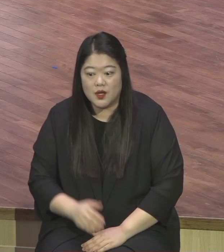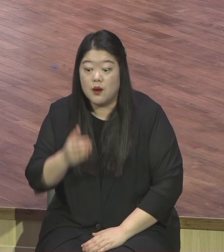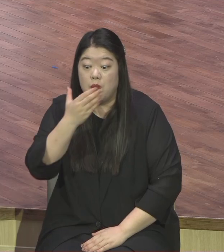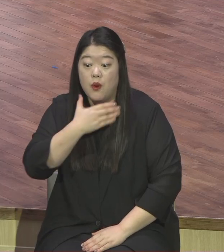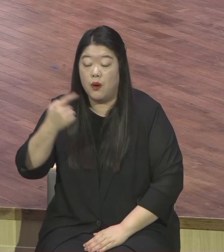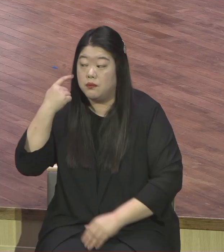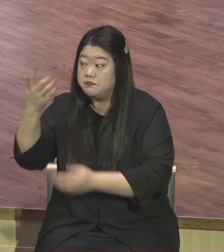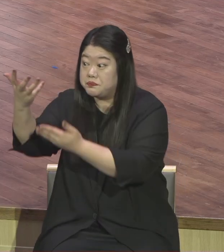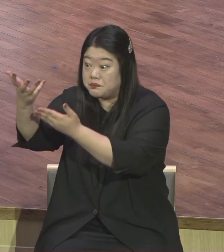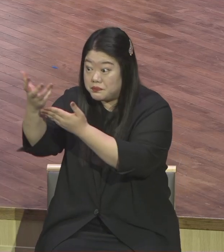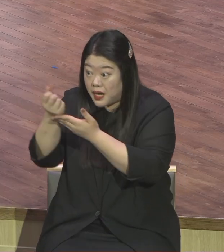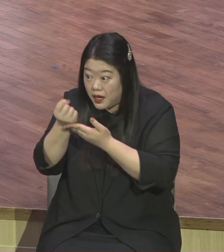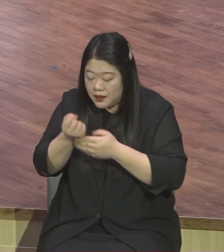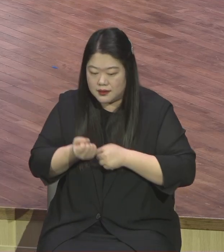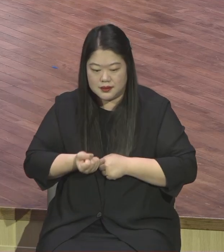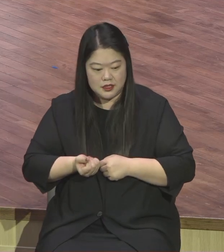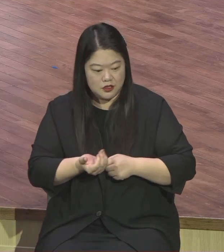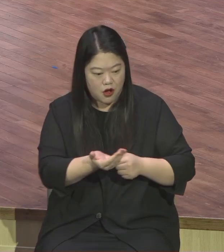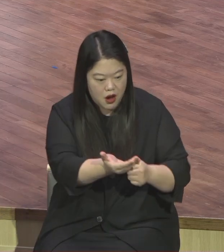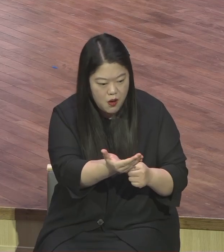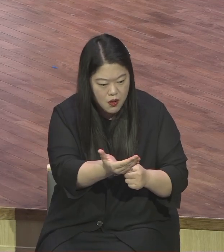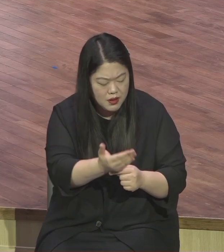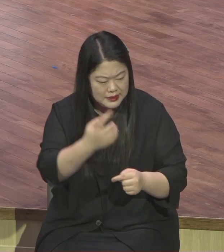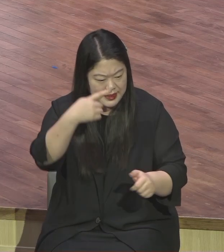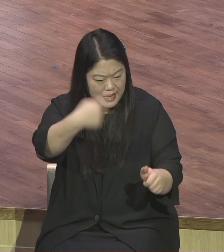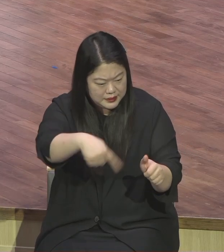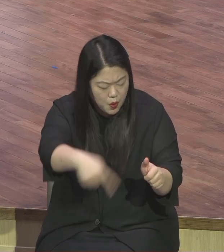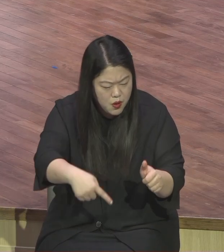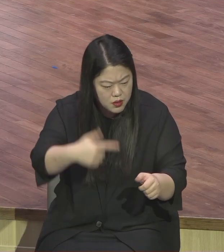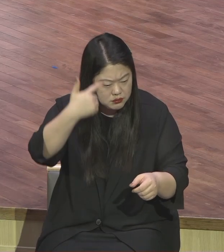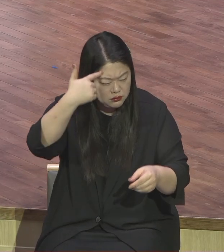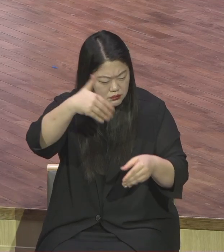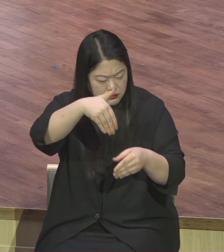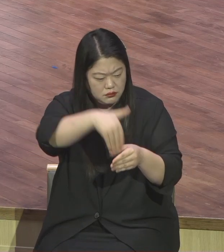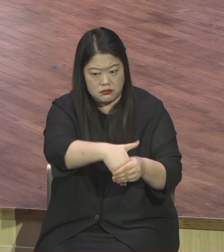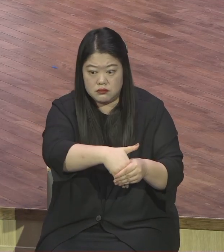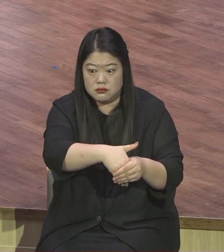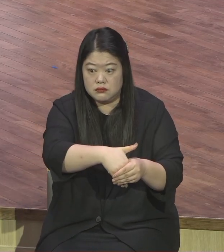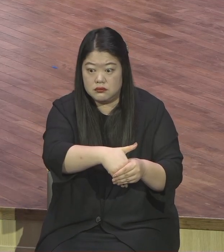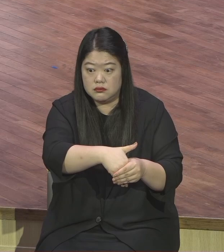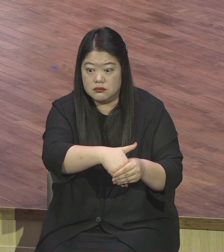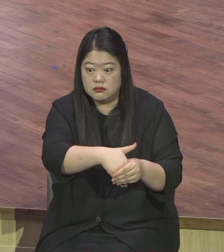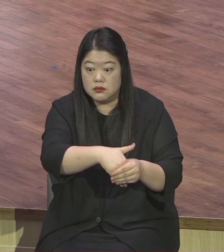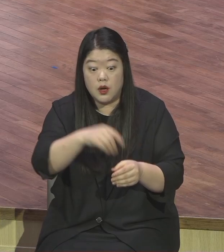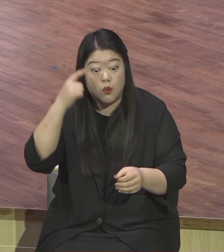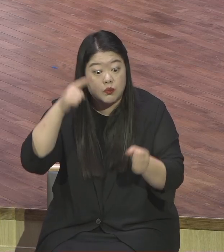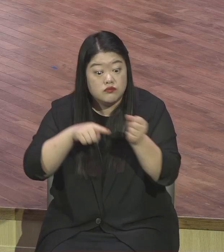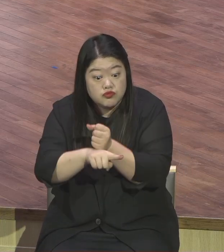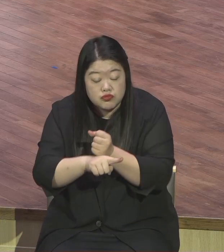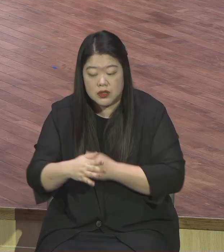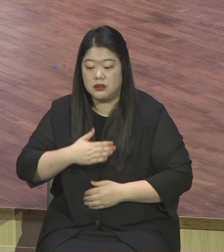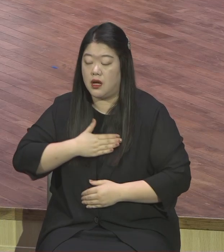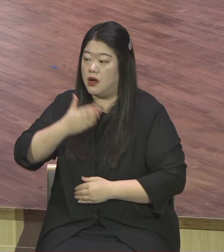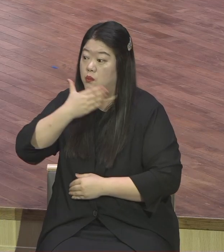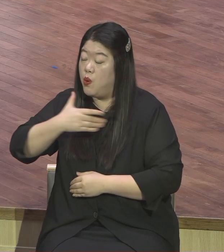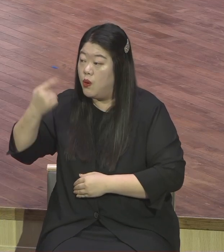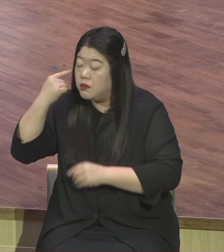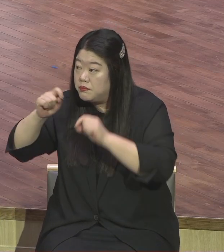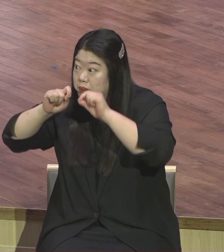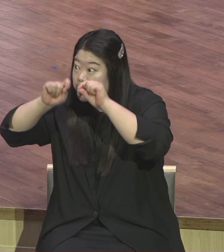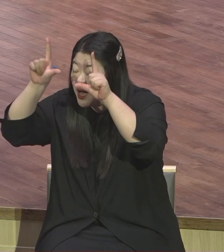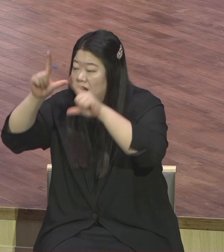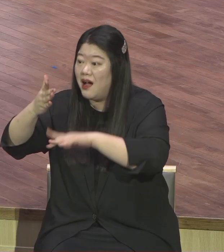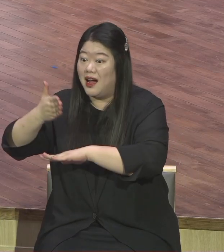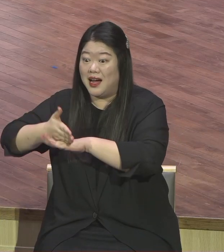끊임없이 그렇게 외치는 것은 너희들이 체험한 그 하나님, 너가 체험한 그 복음을